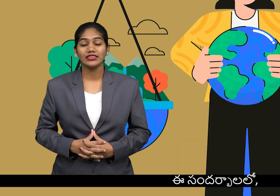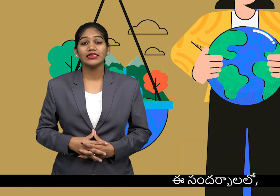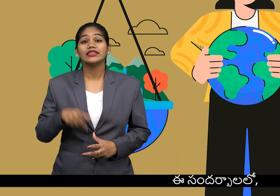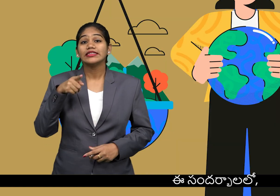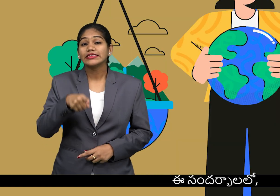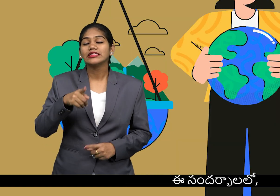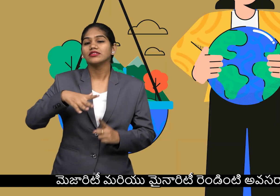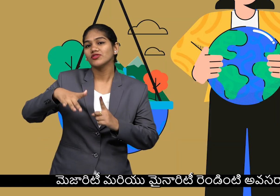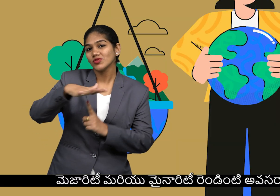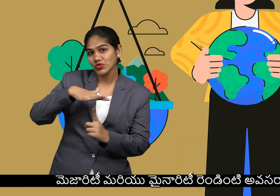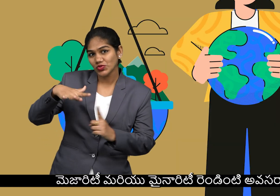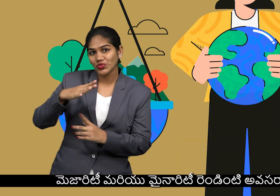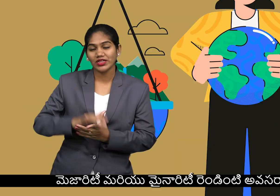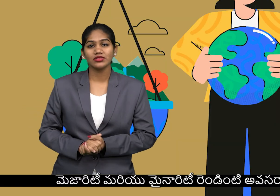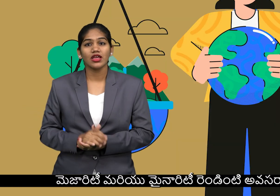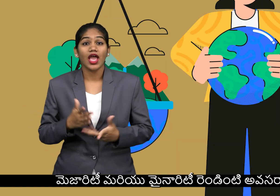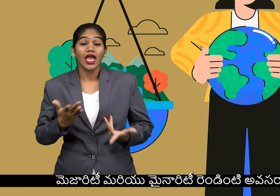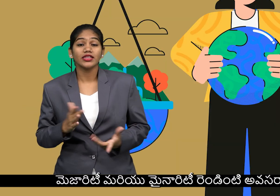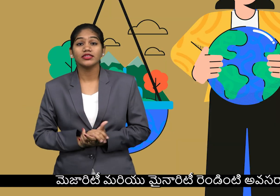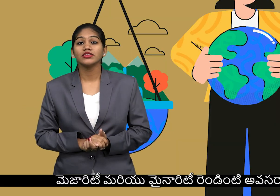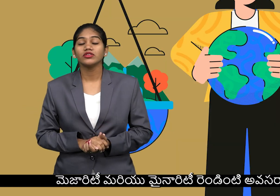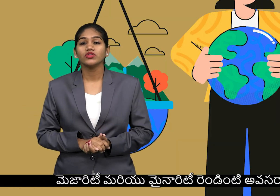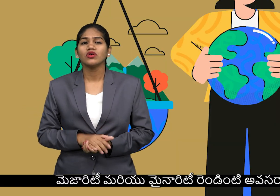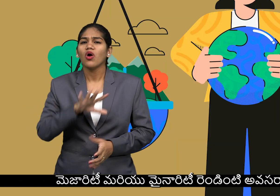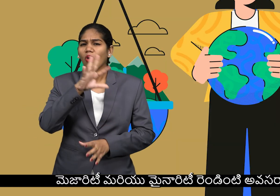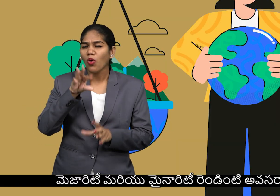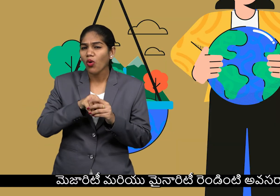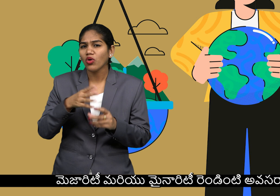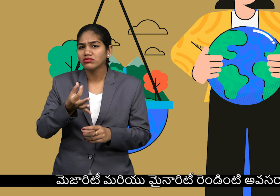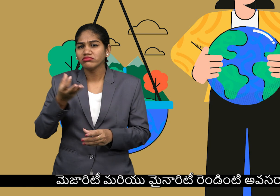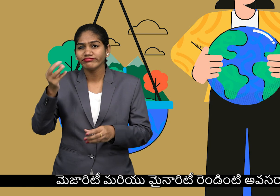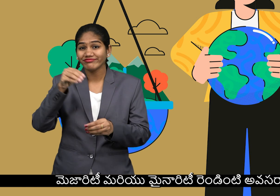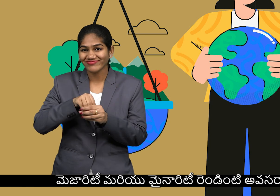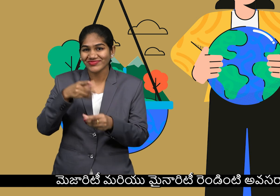ఈ సందర్భాలలో మెజారిటీ మరియు మైనారిటీ